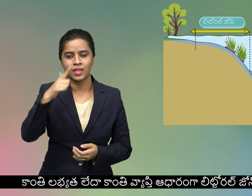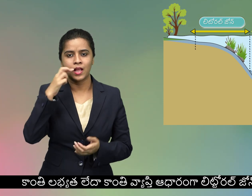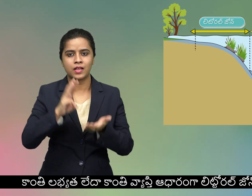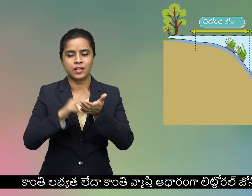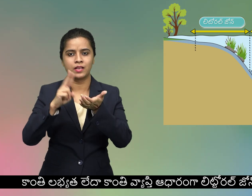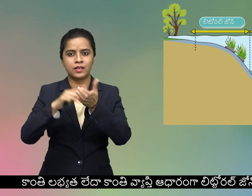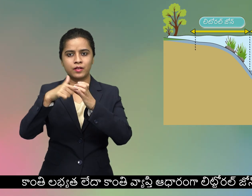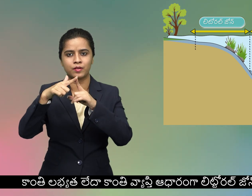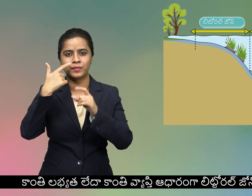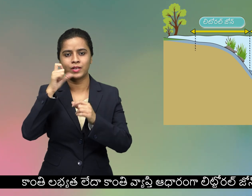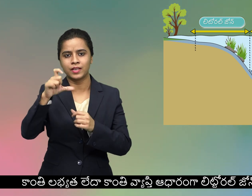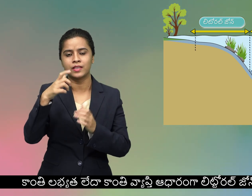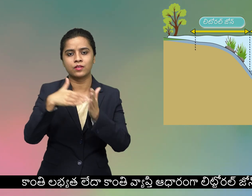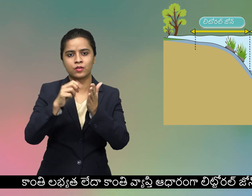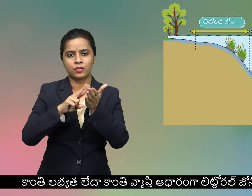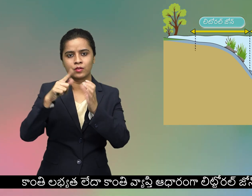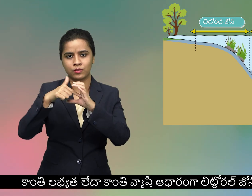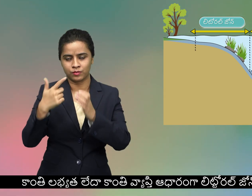లిమ్నాటిక్ జోన్